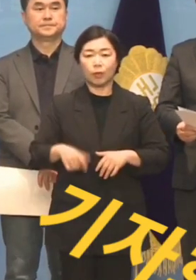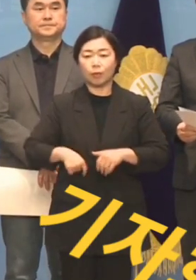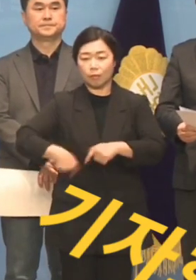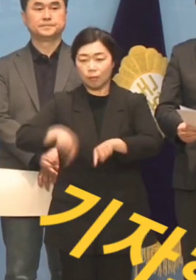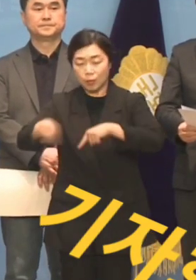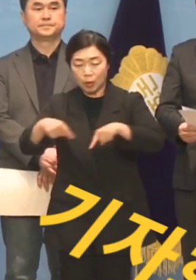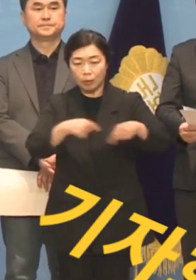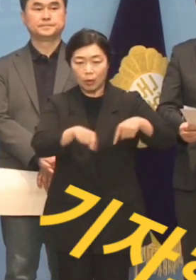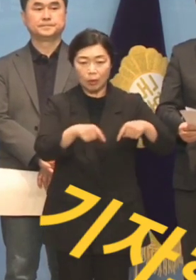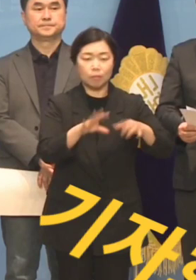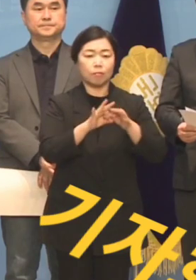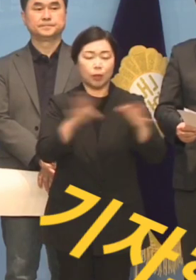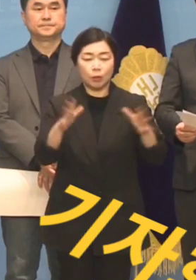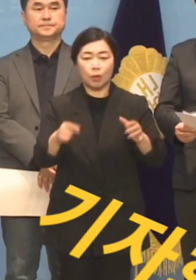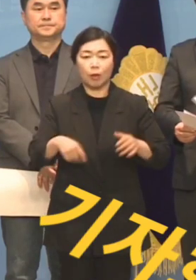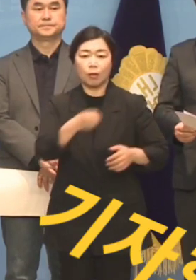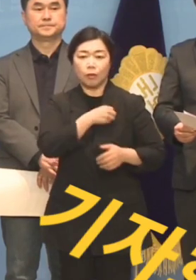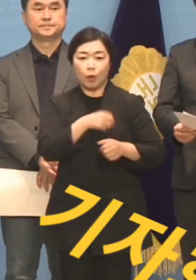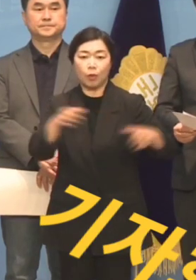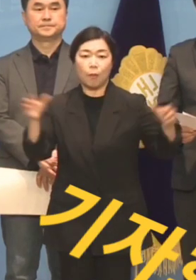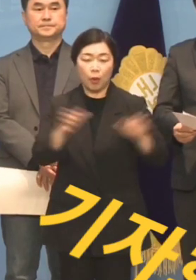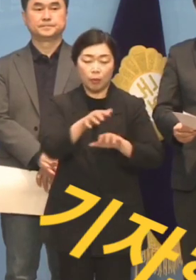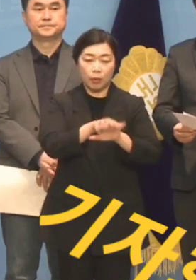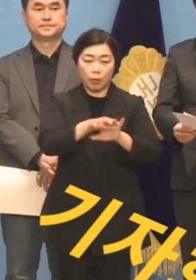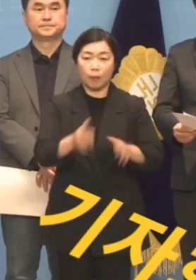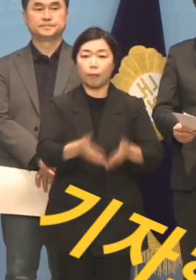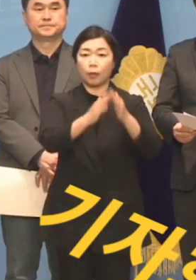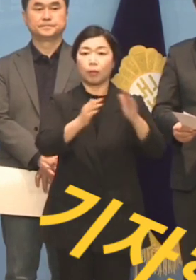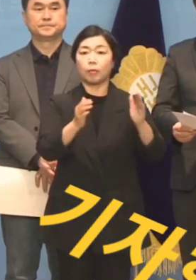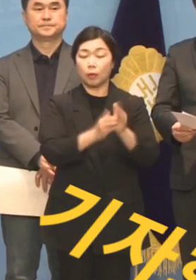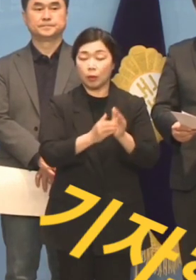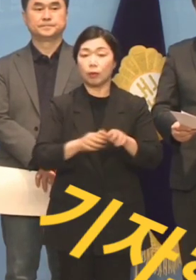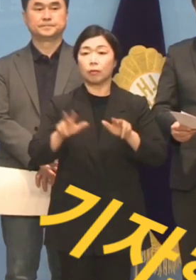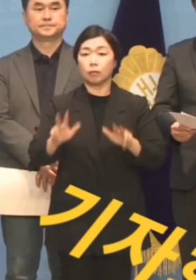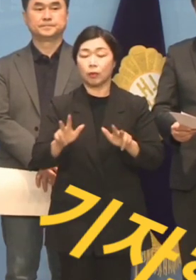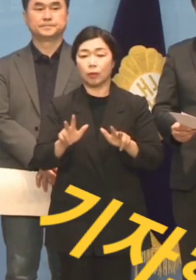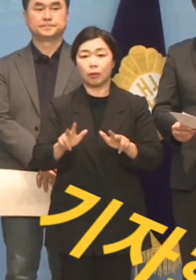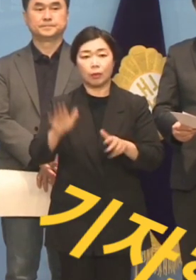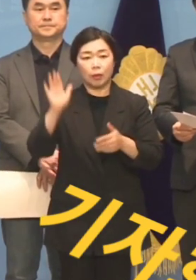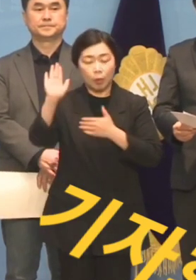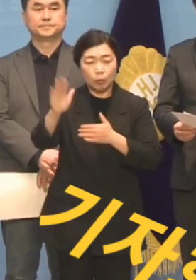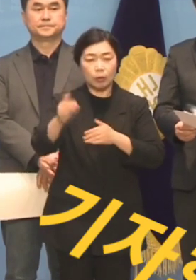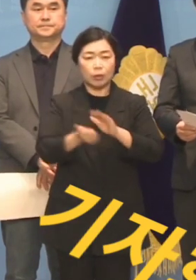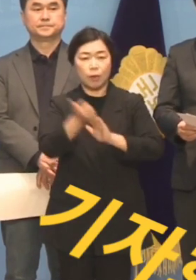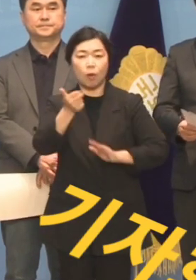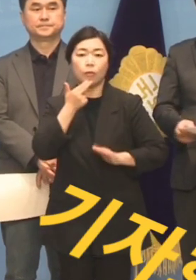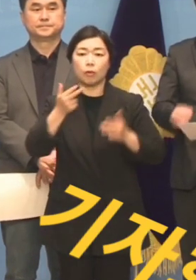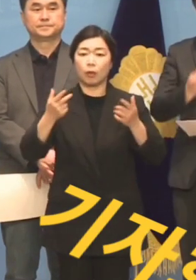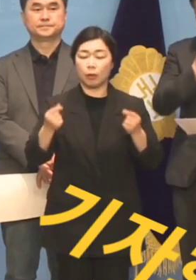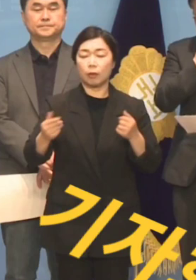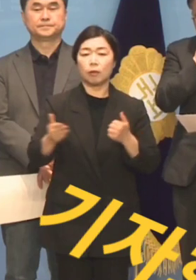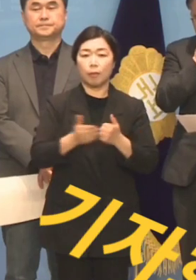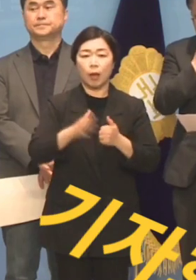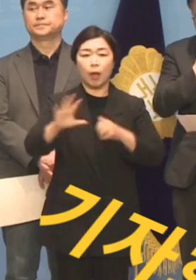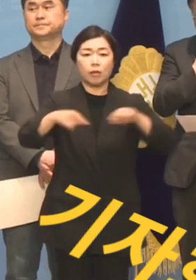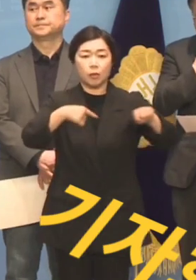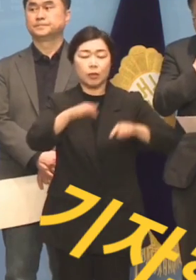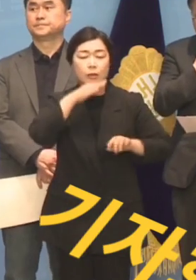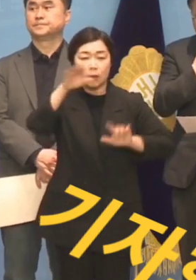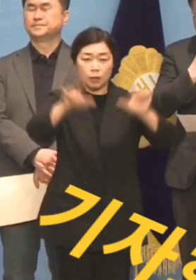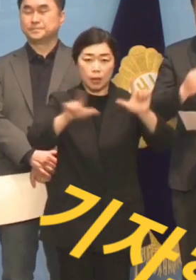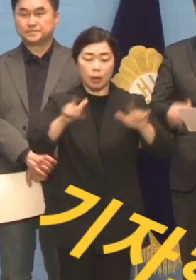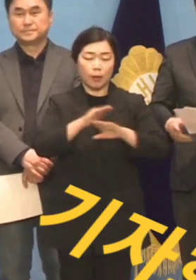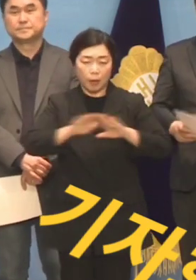없는 초당적 의원 모임을 구성했습니다. 더 이상 희망이 없다는 대한민국 정치